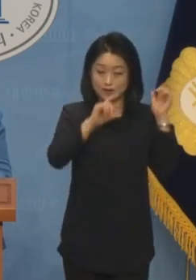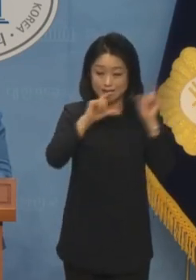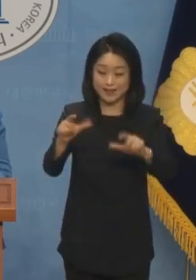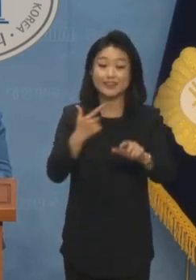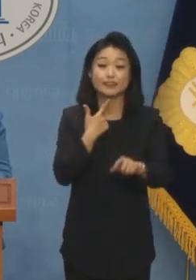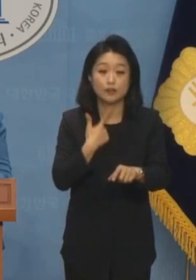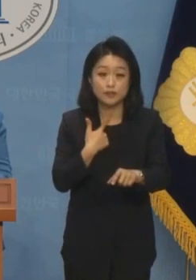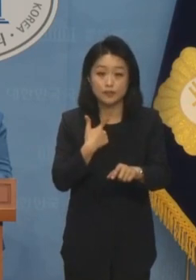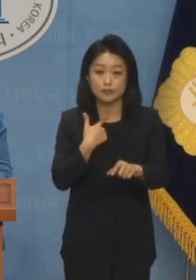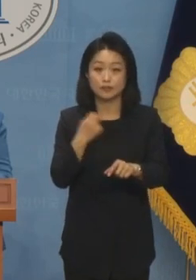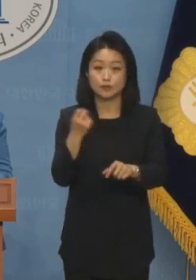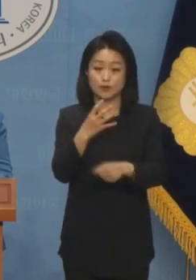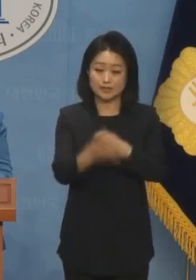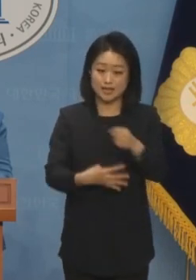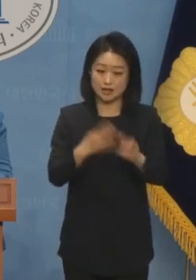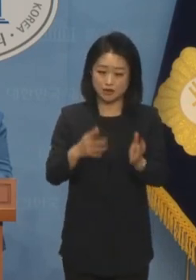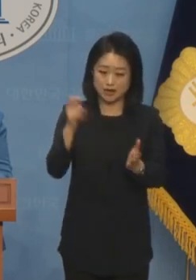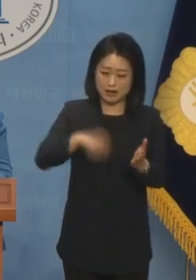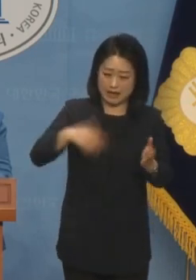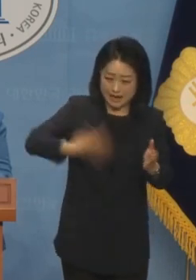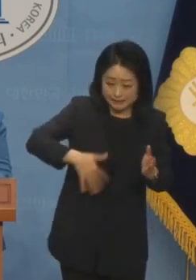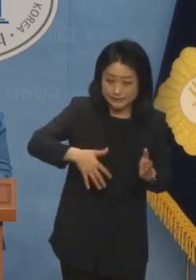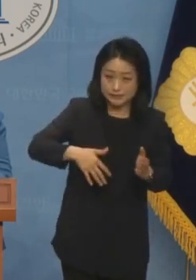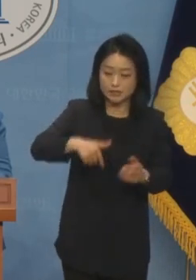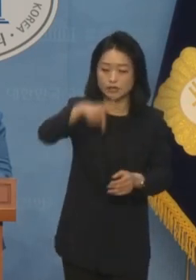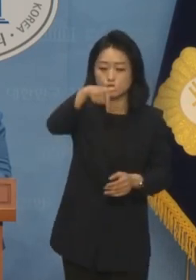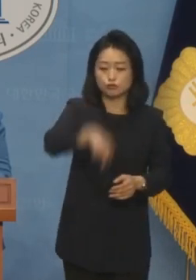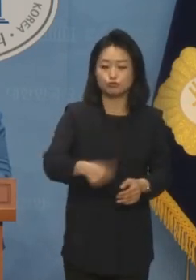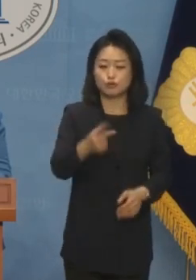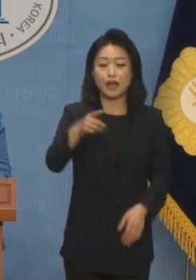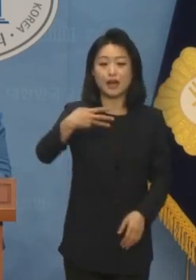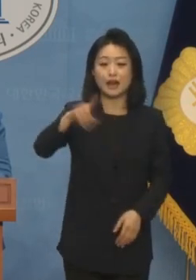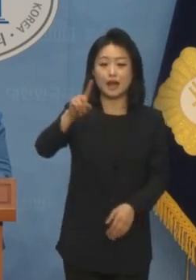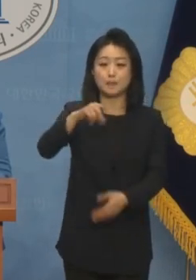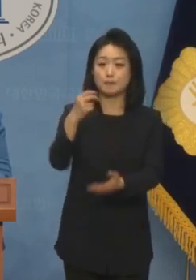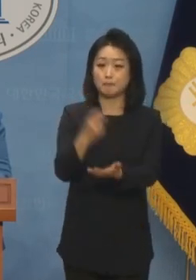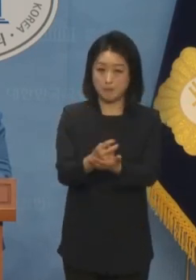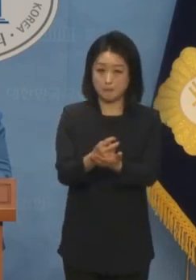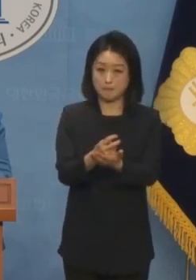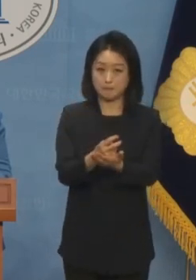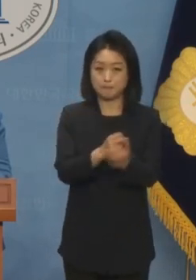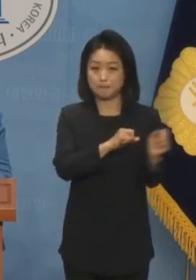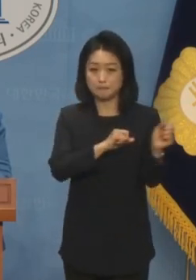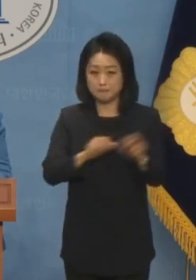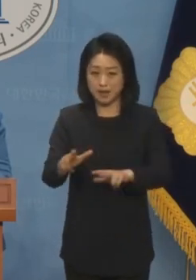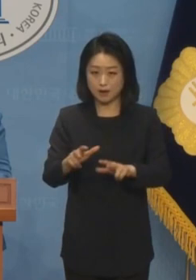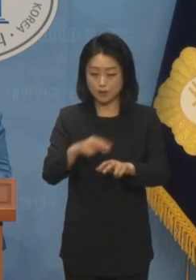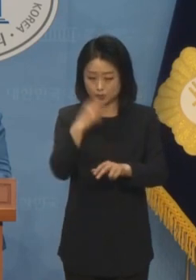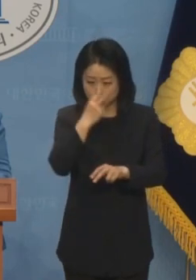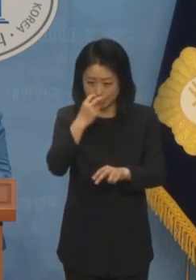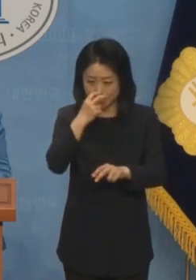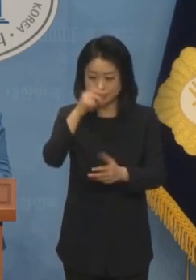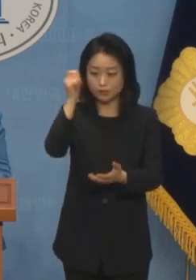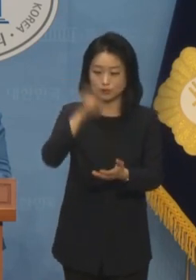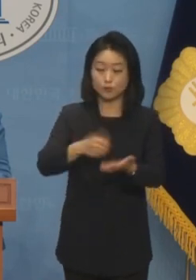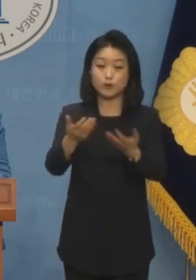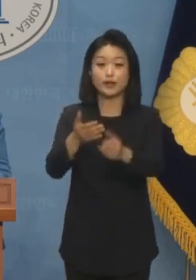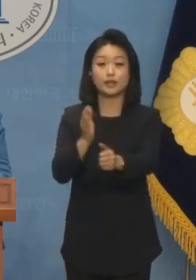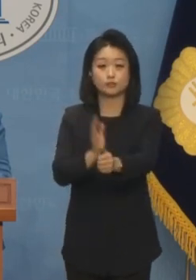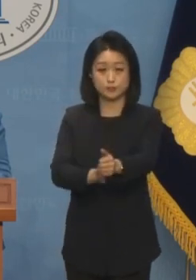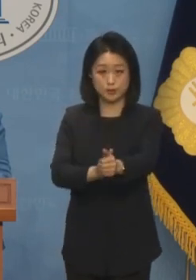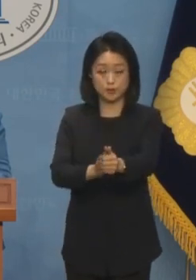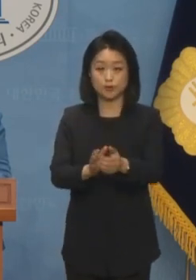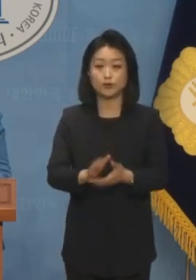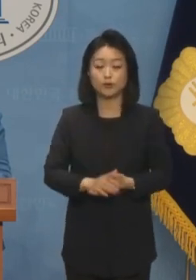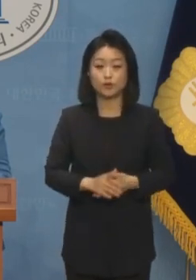내내 통과시키지 못한 이 구하라법을 당장 심사하고 통과시키십시오.